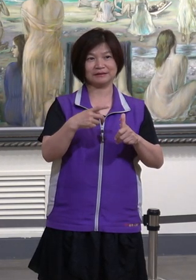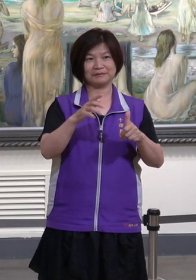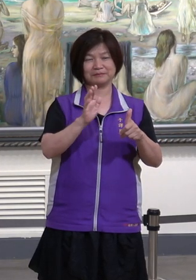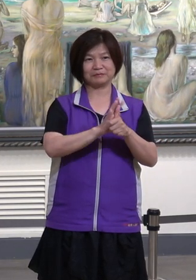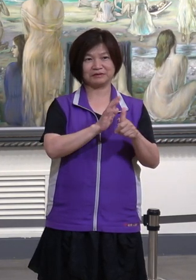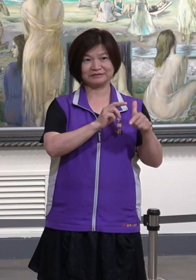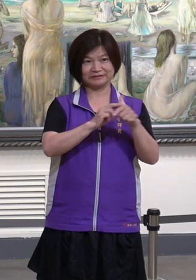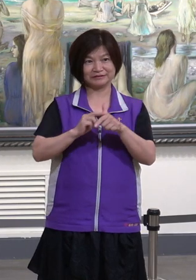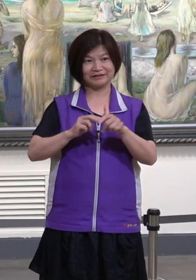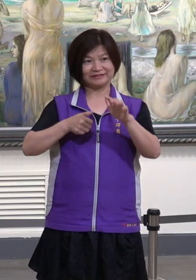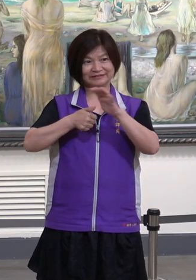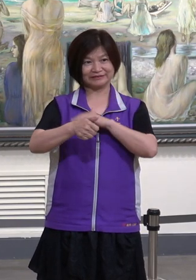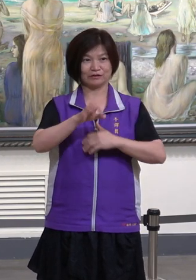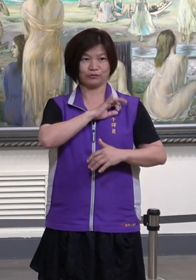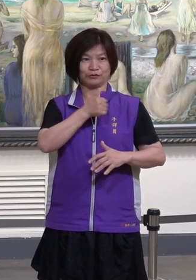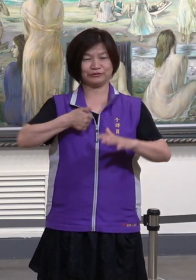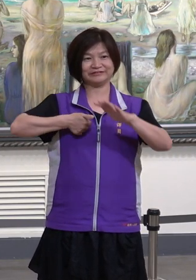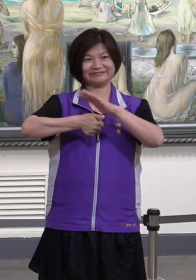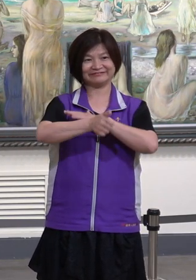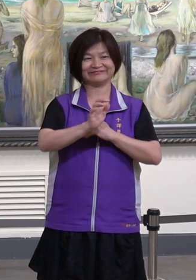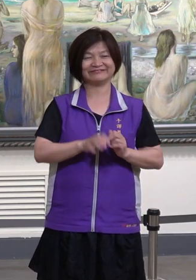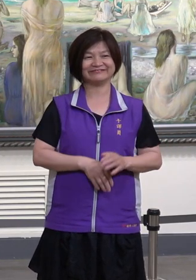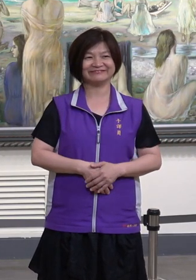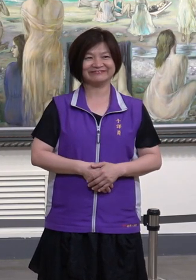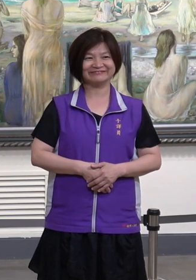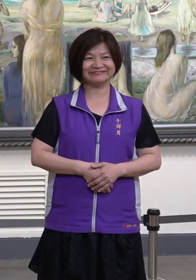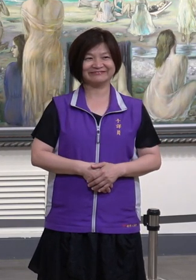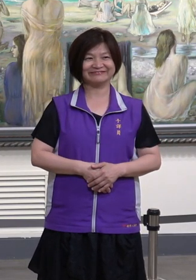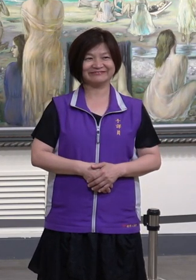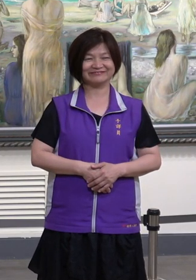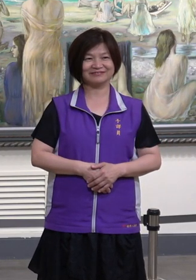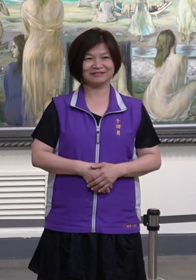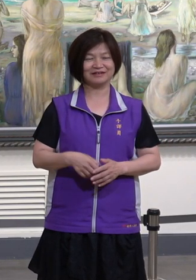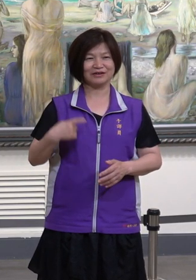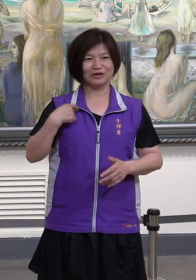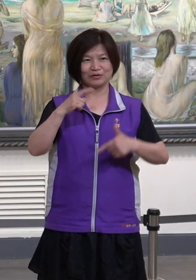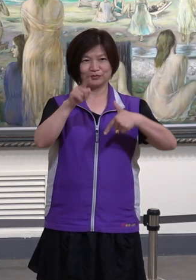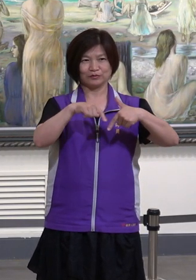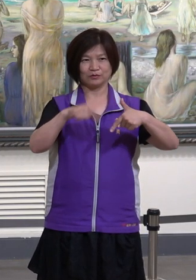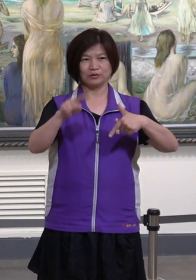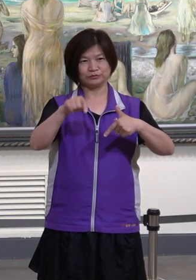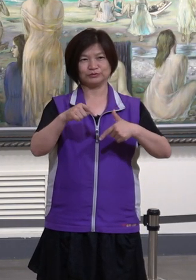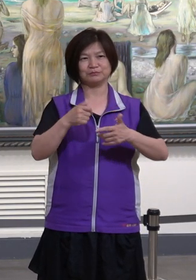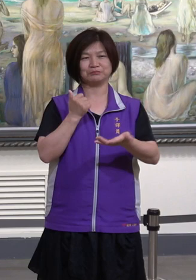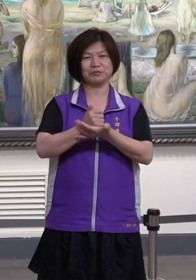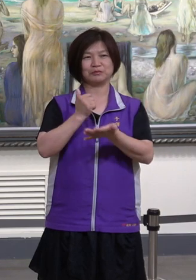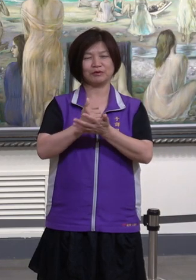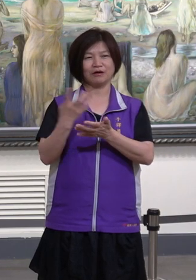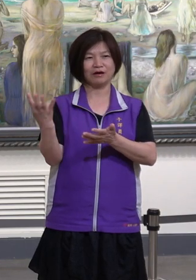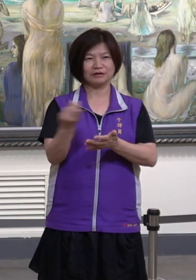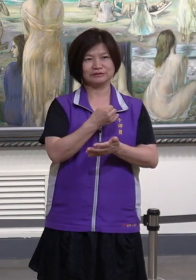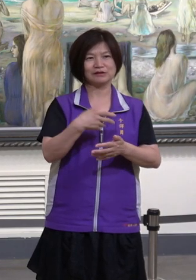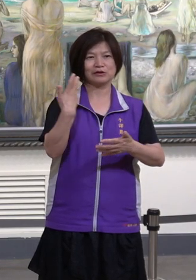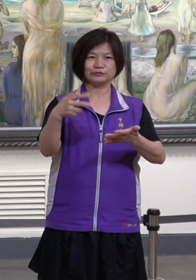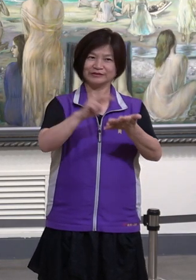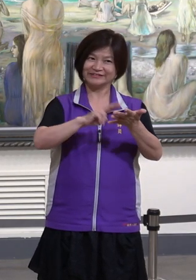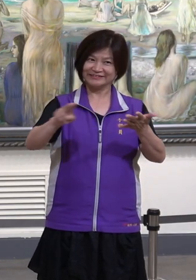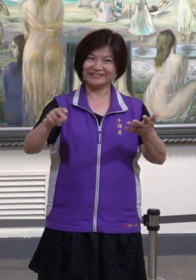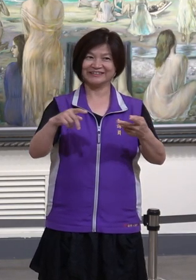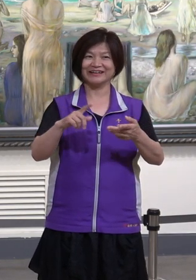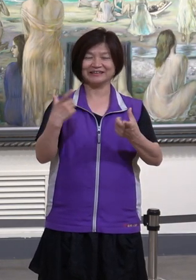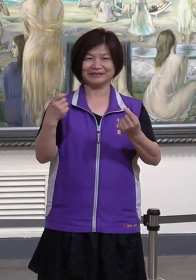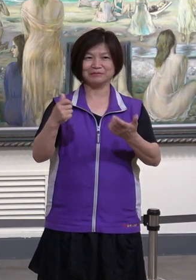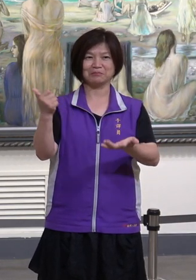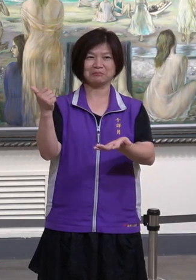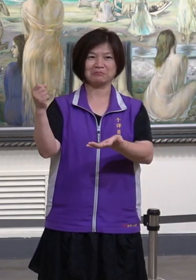为会员，然后呢，有优选入选无数，包括水彩也得